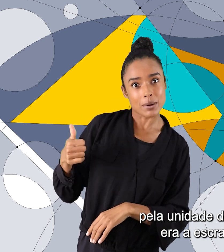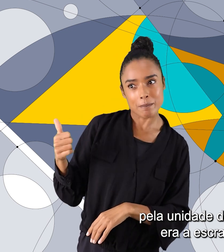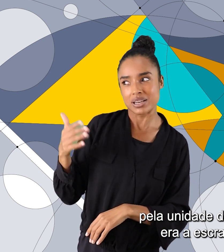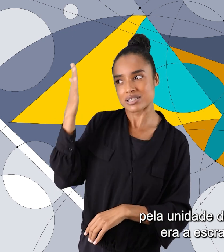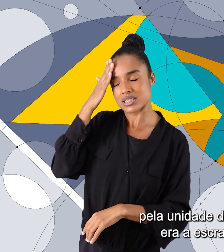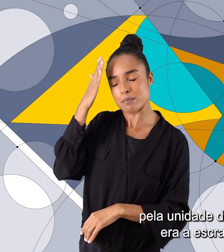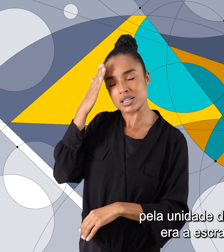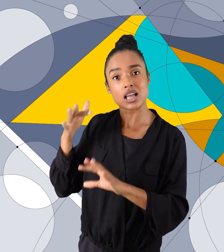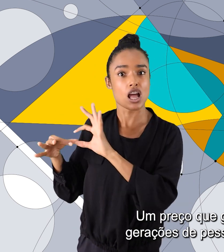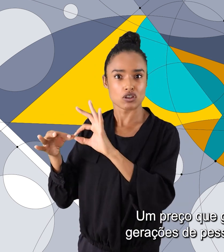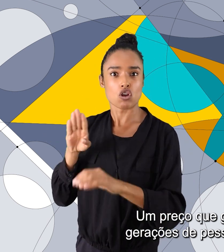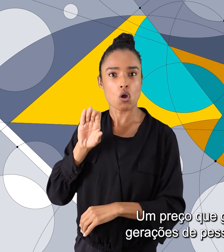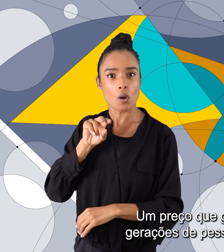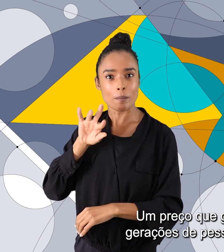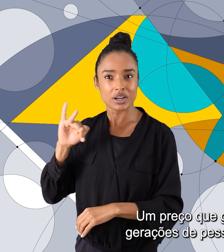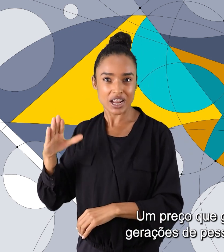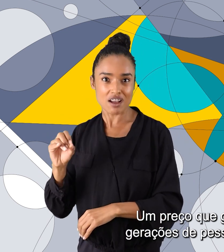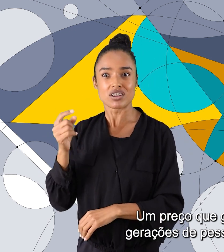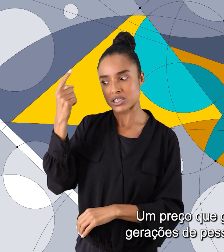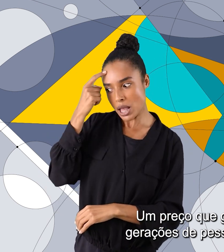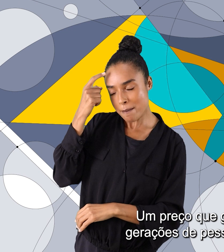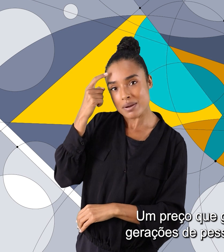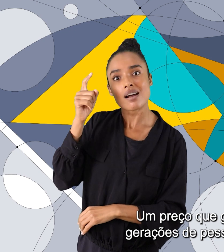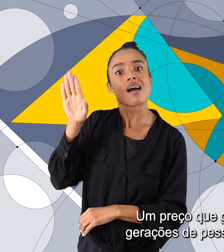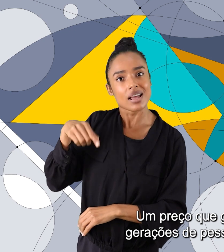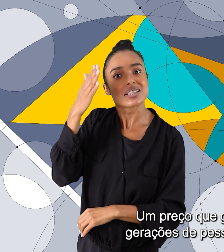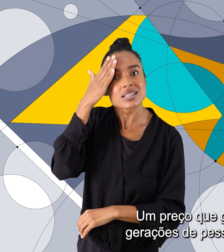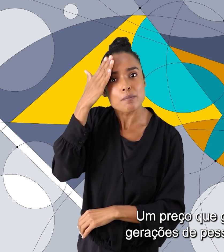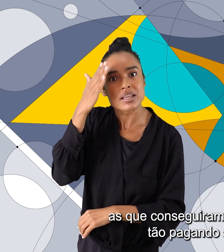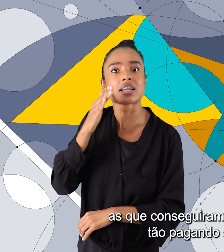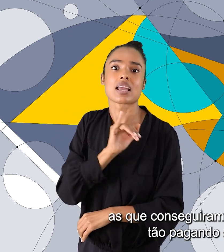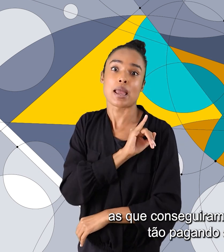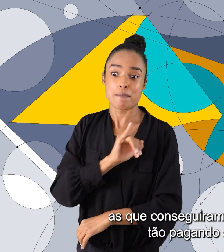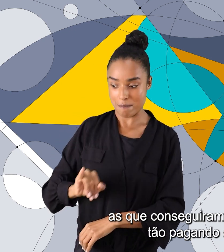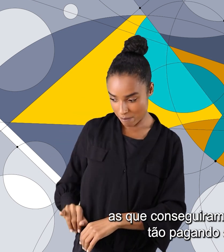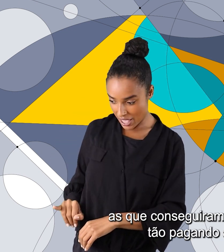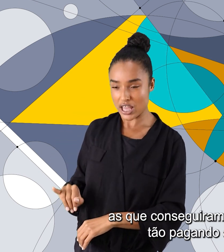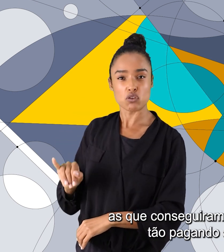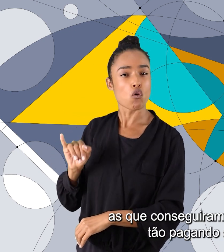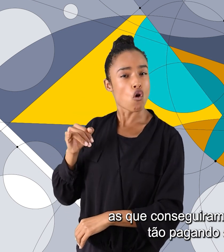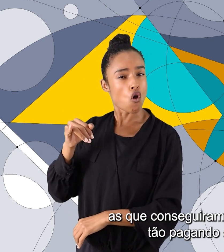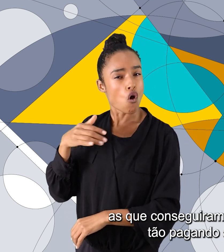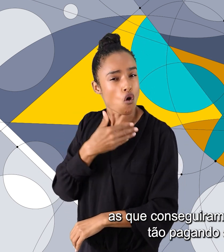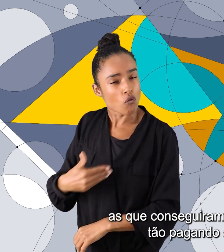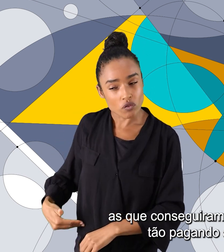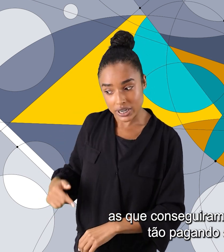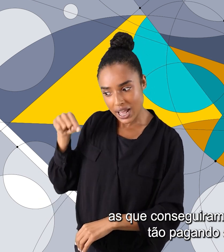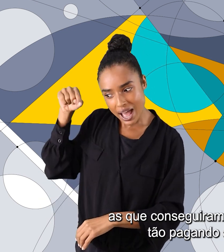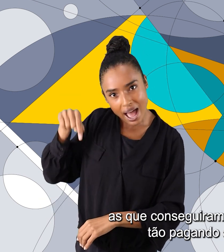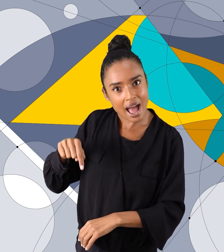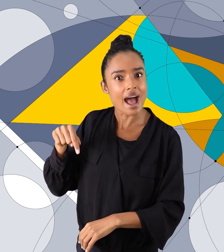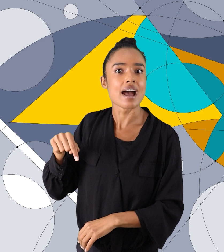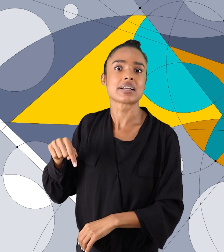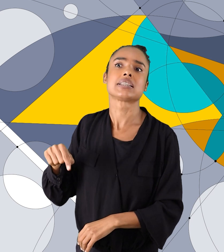era a escravidão. Um preço que gerações e gerações de pessoas negras, as que conseguiram sobreviver, estão pagando até